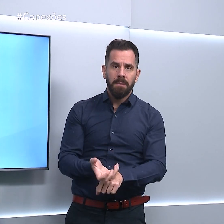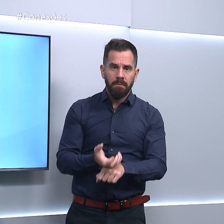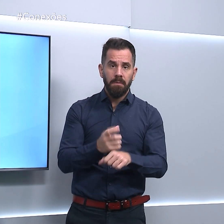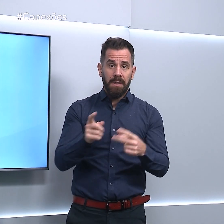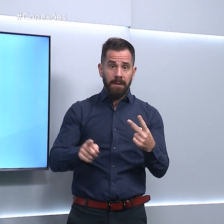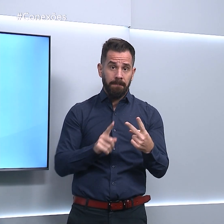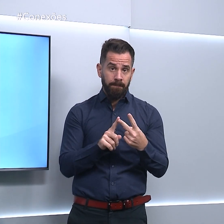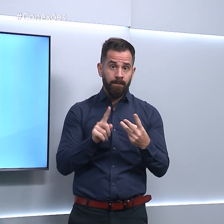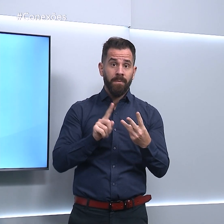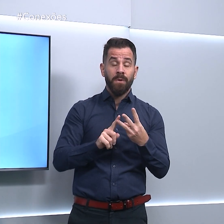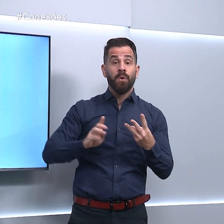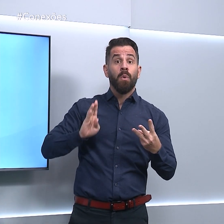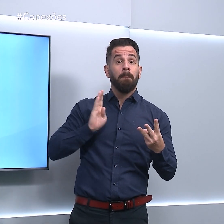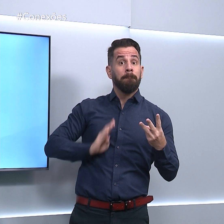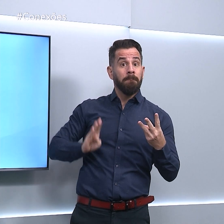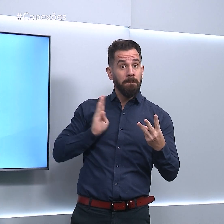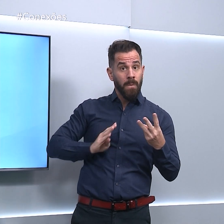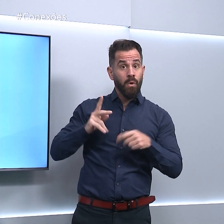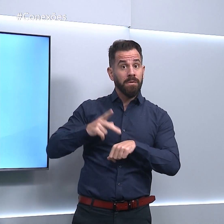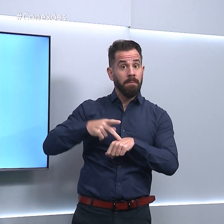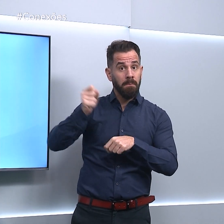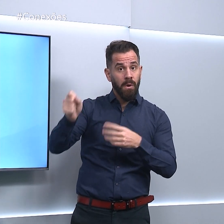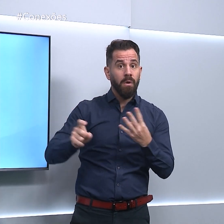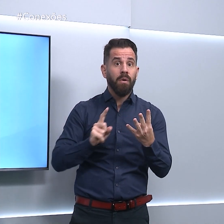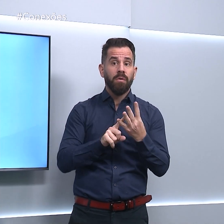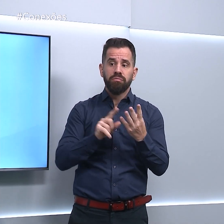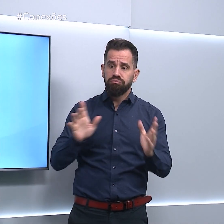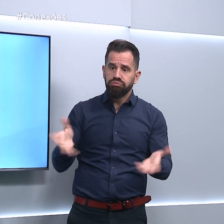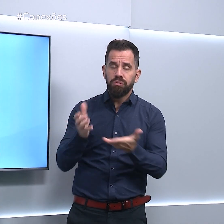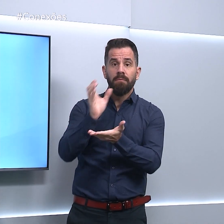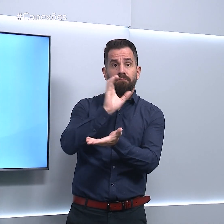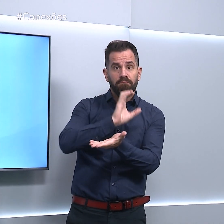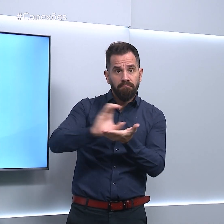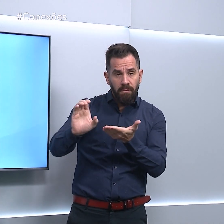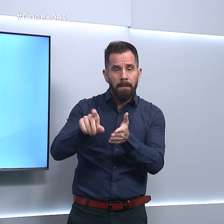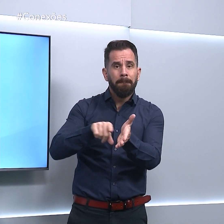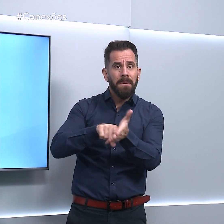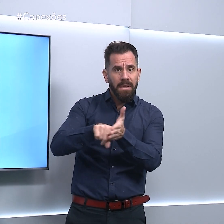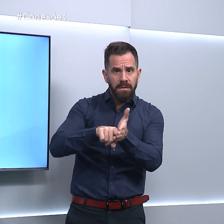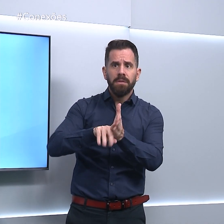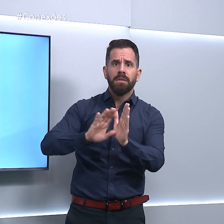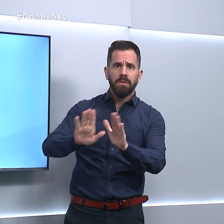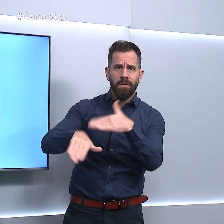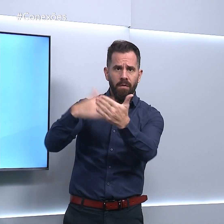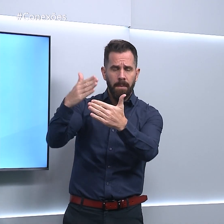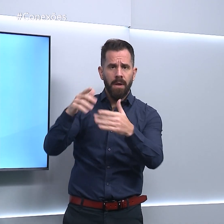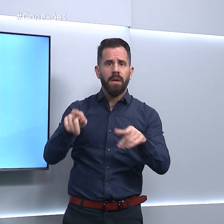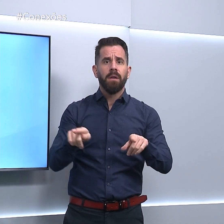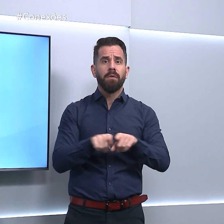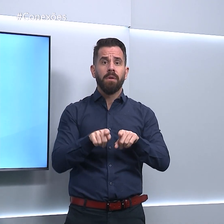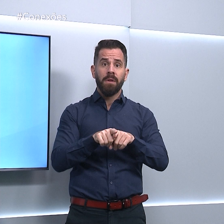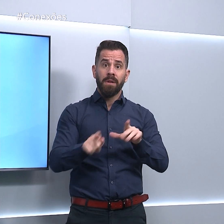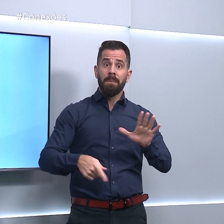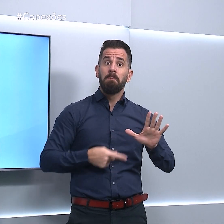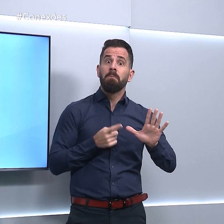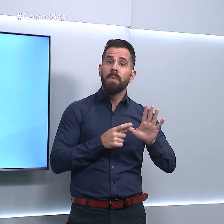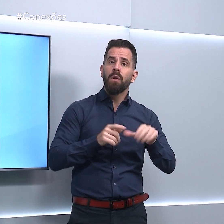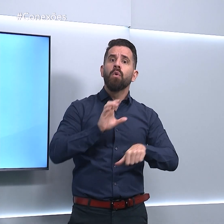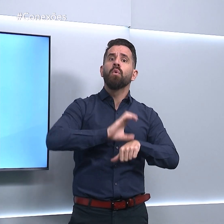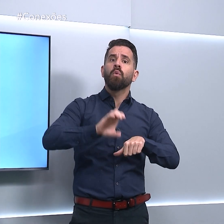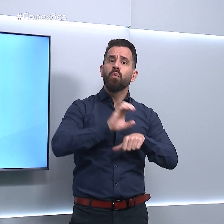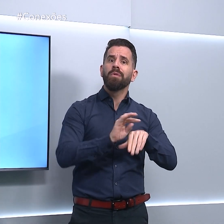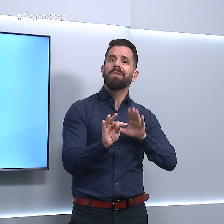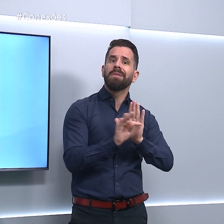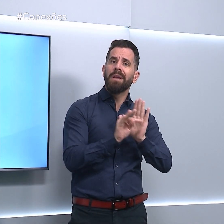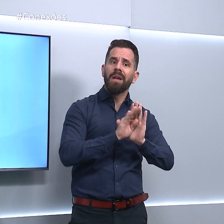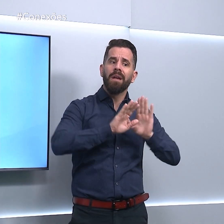de pós-graduação, fomento à pesquisa e ao desenvolvimento, cursos técnicos para professores e servidores e